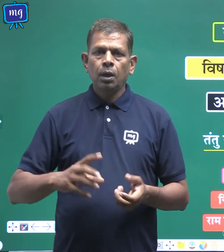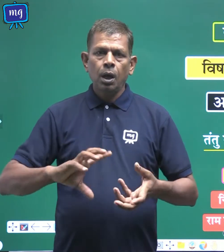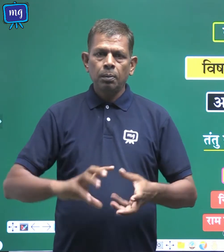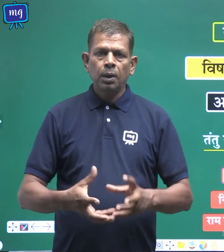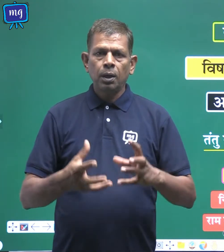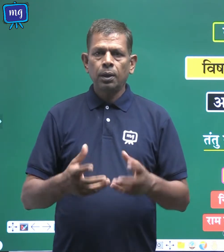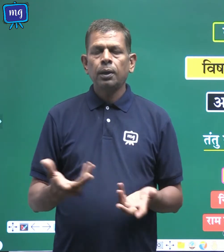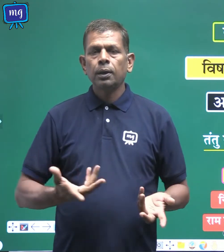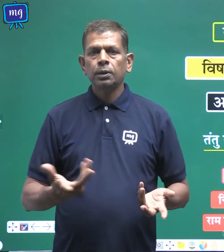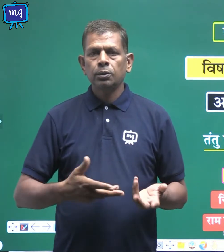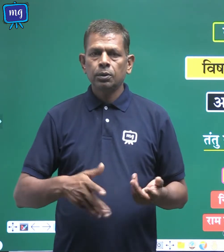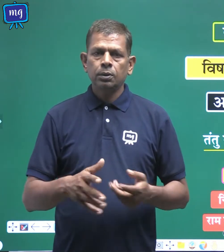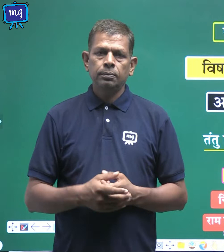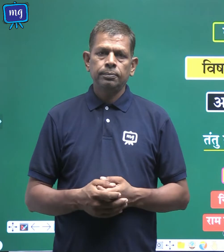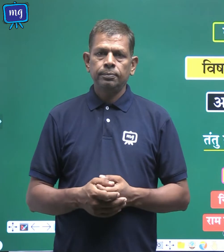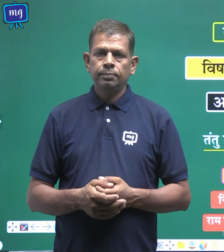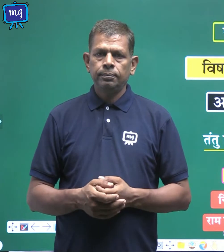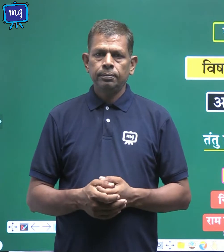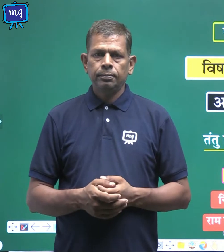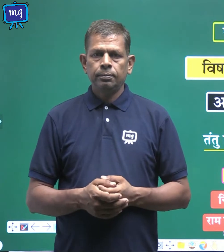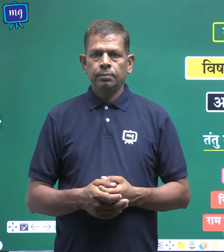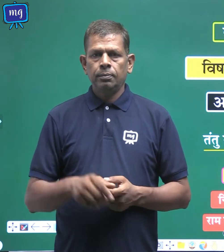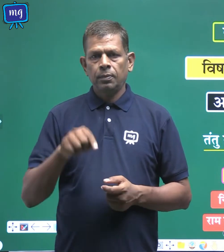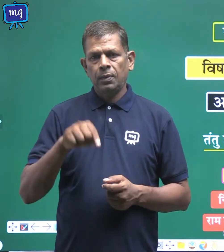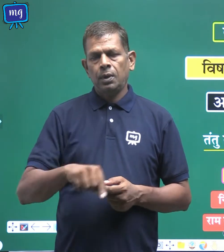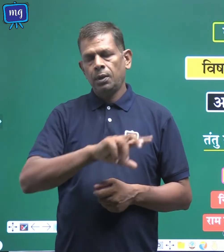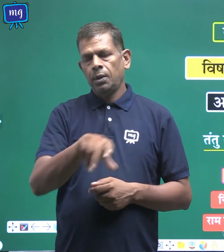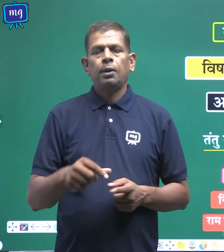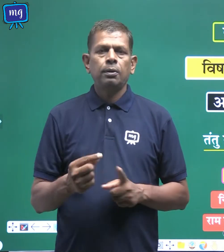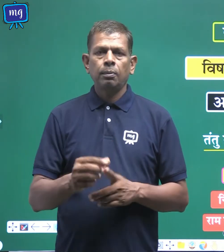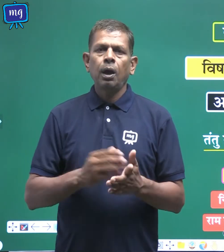निर्माण कैसे किया जाता है। आज इस भाग में